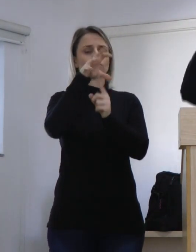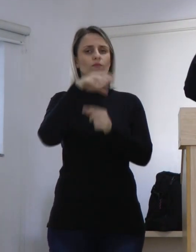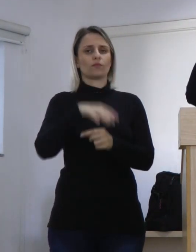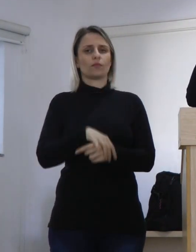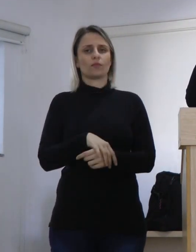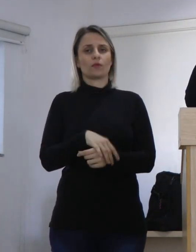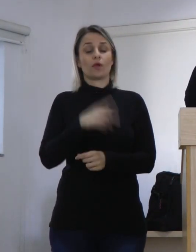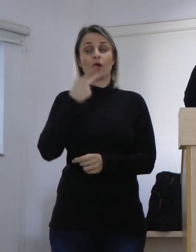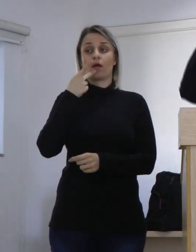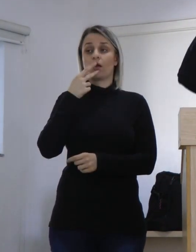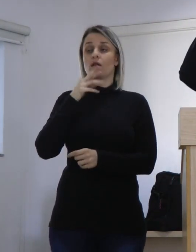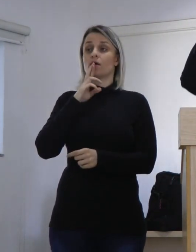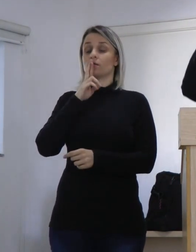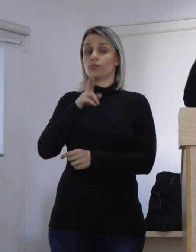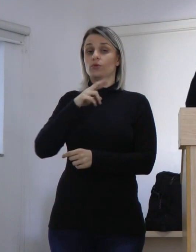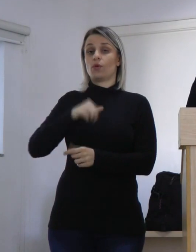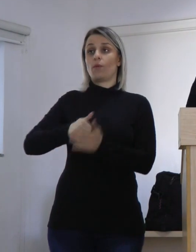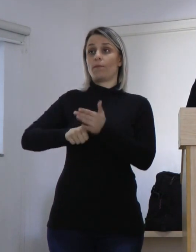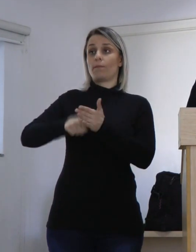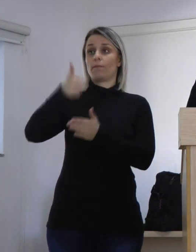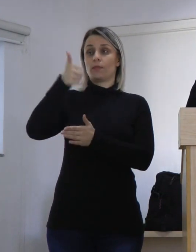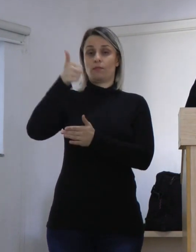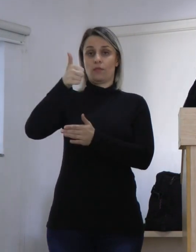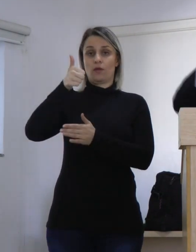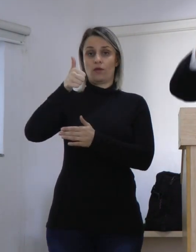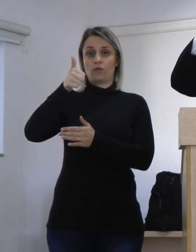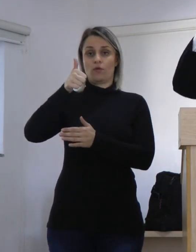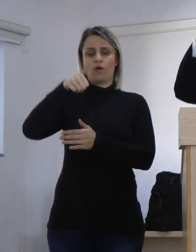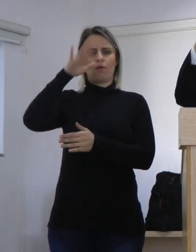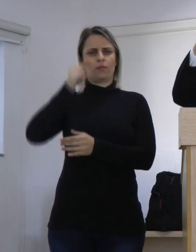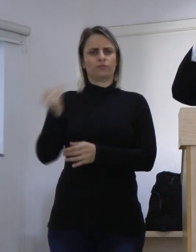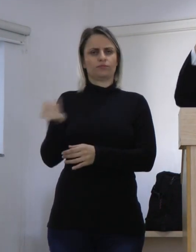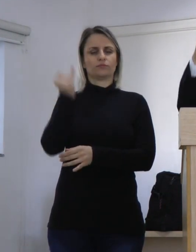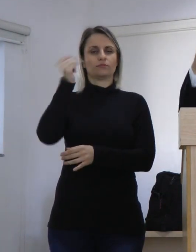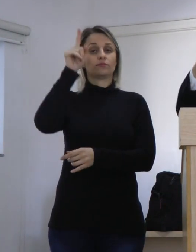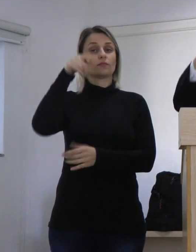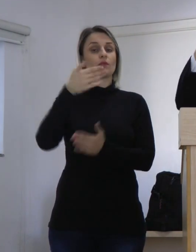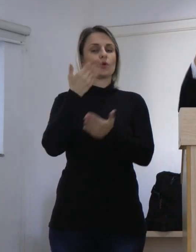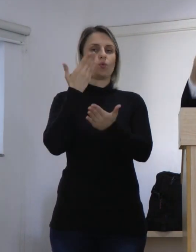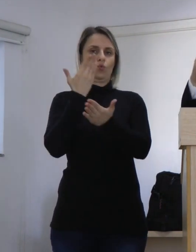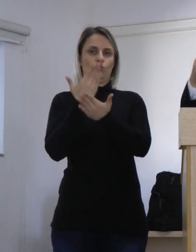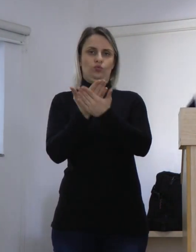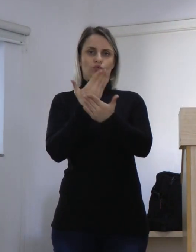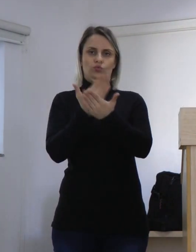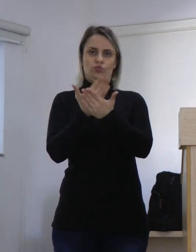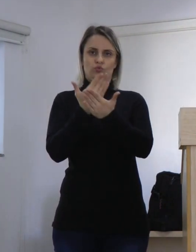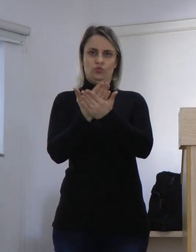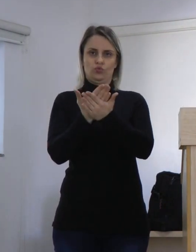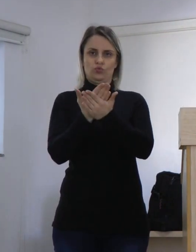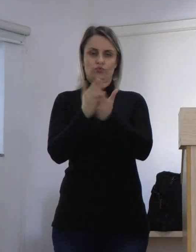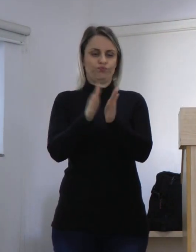disse que o primeiro e o mais importante é o estudo das obras de Allan Kardec.